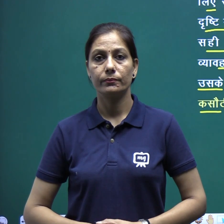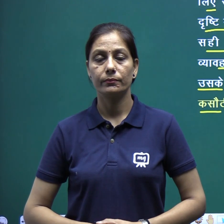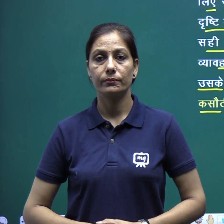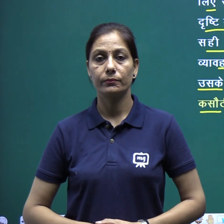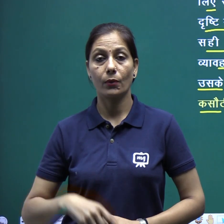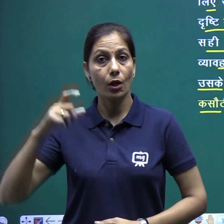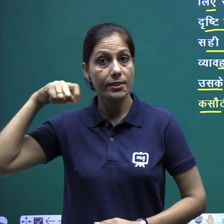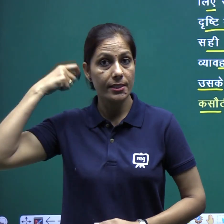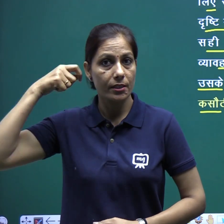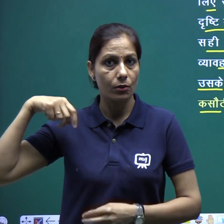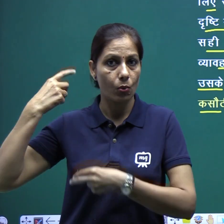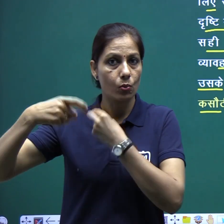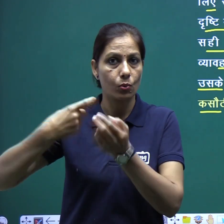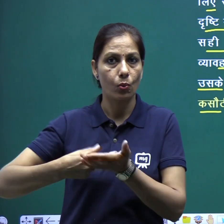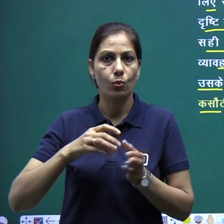जाति प्रथा को छोड़कर